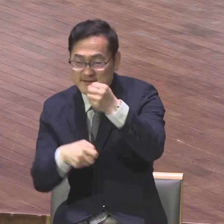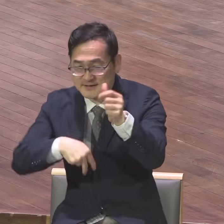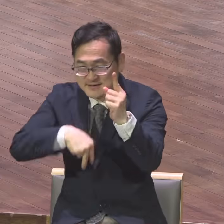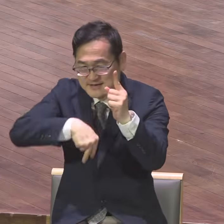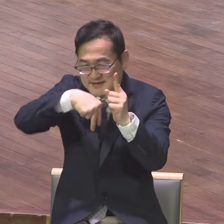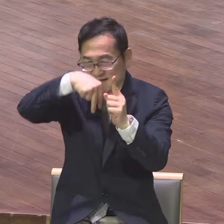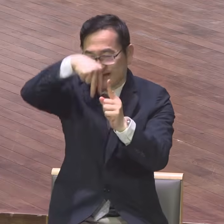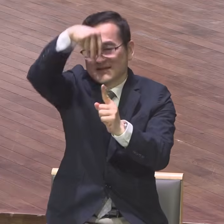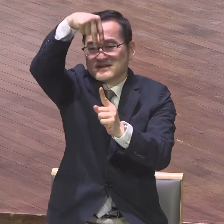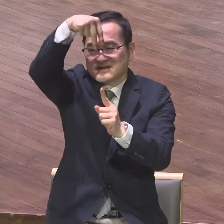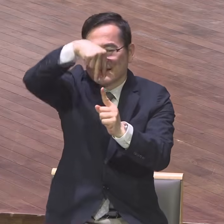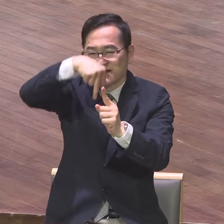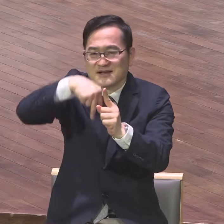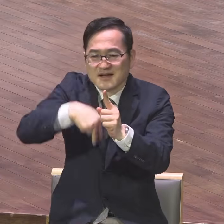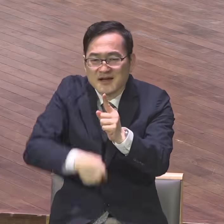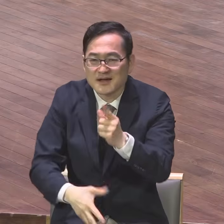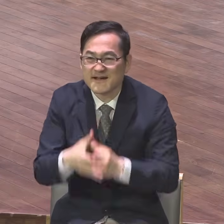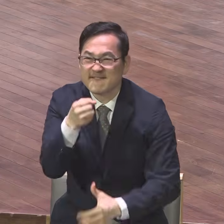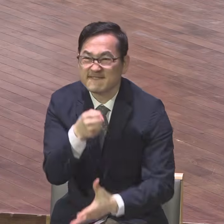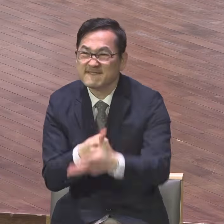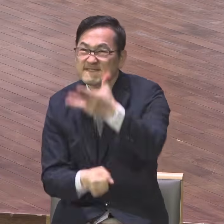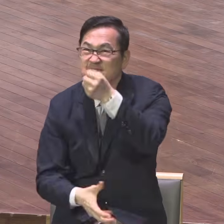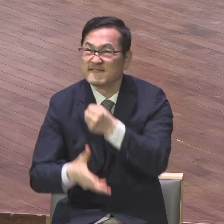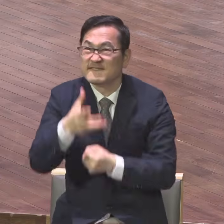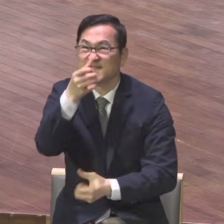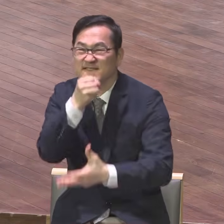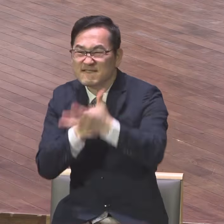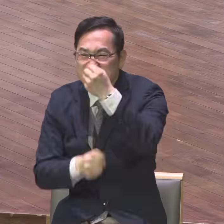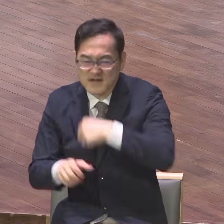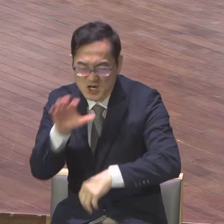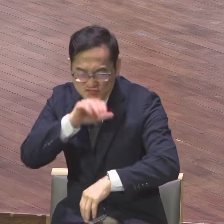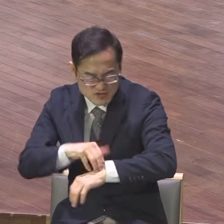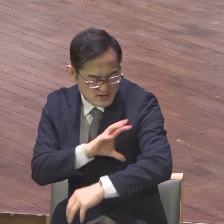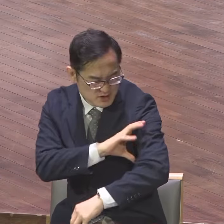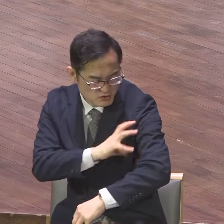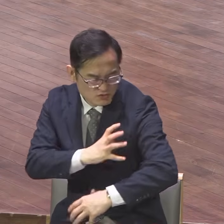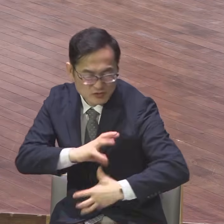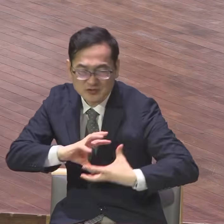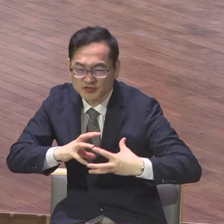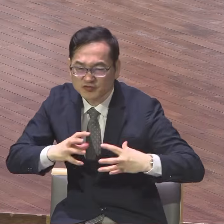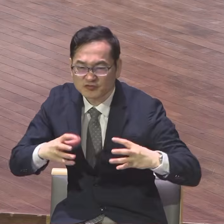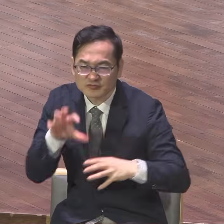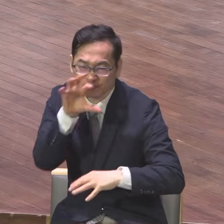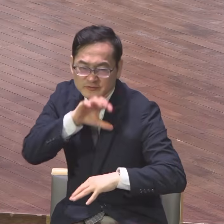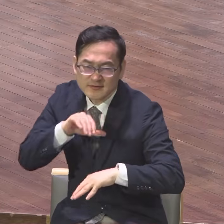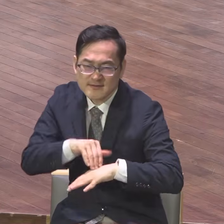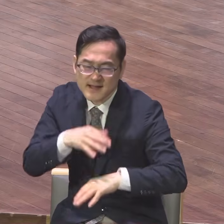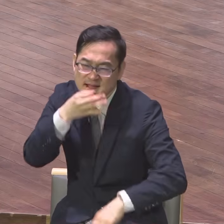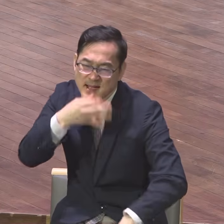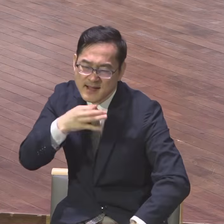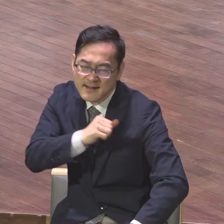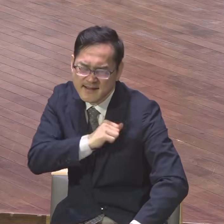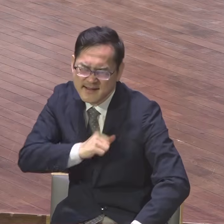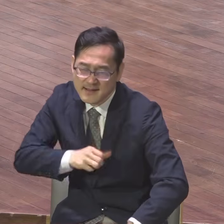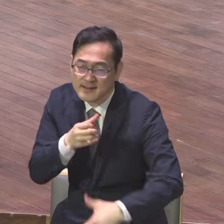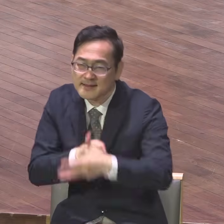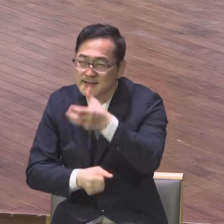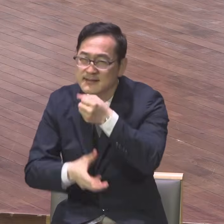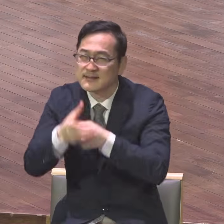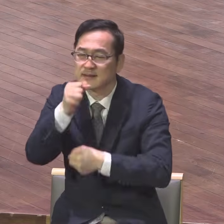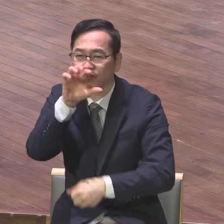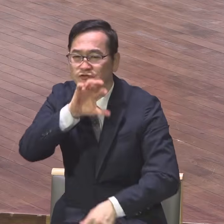막 타고 올라갔다 내려갔다 막 단련하죠. 엄청 힘들죠. 그